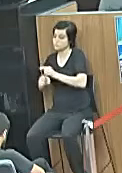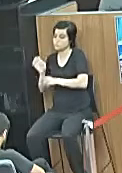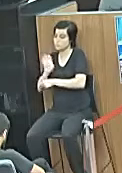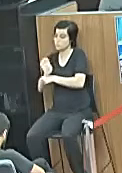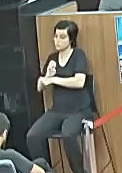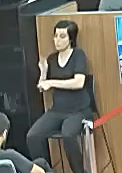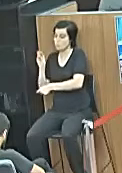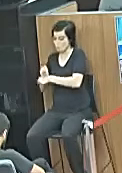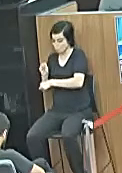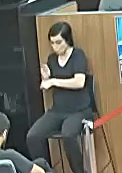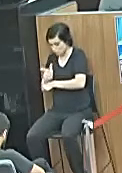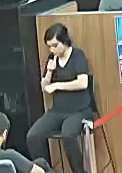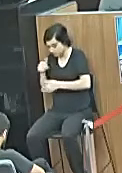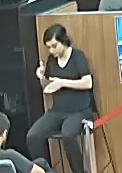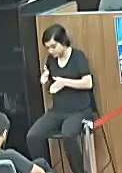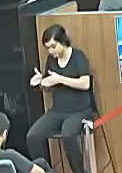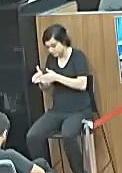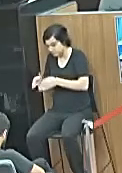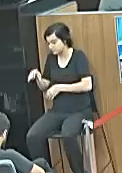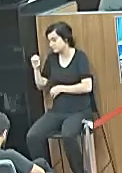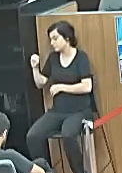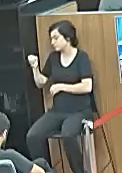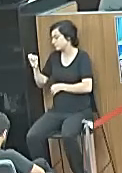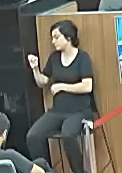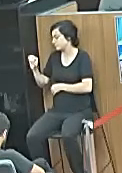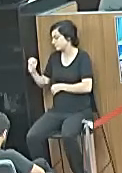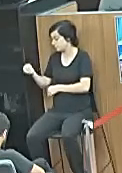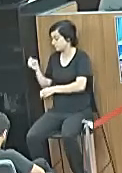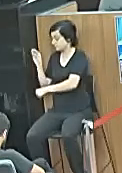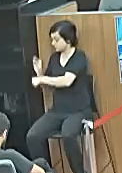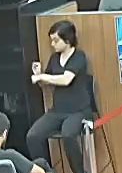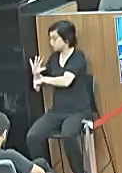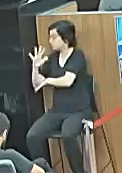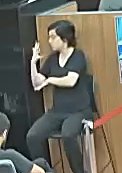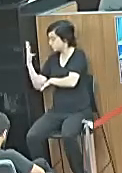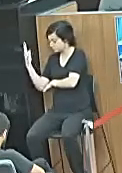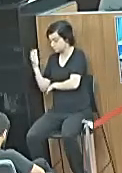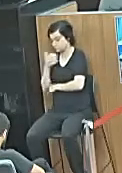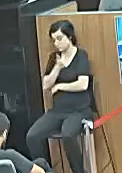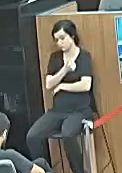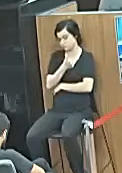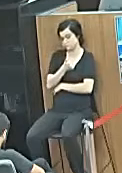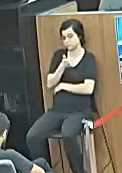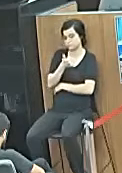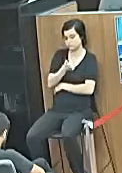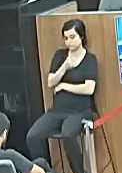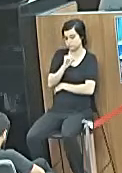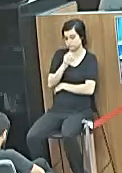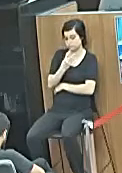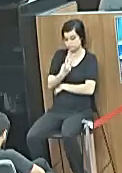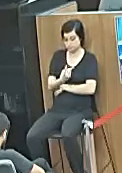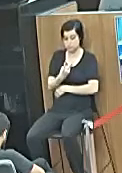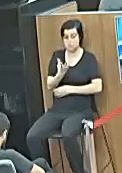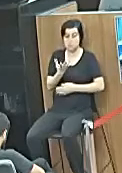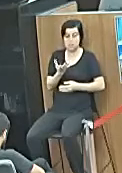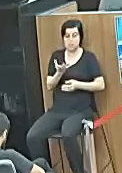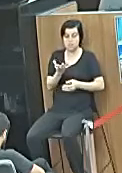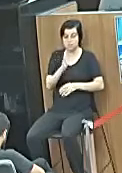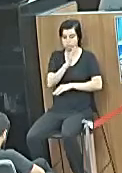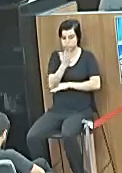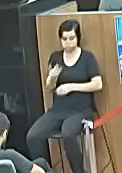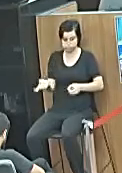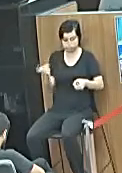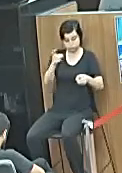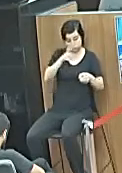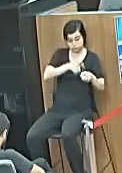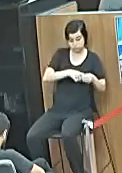de recursos hídricos 0 98 qualidade ambiental 102 recuperação de áreas degradadas e contaminadas